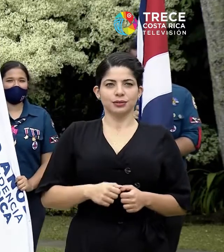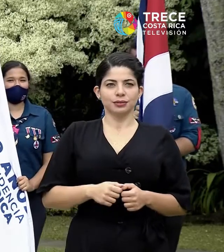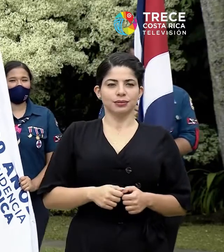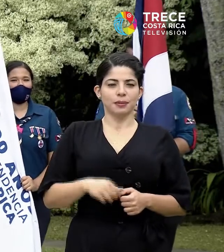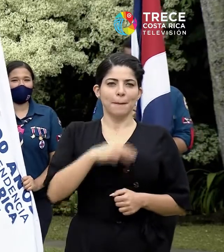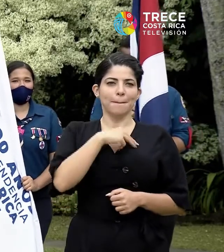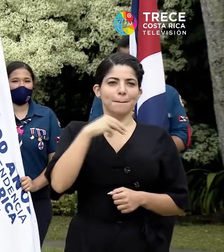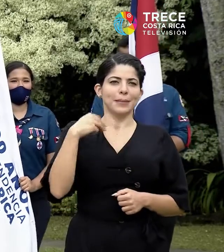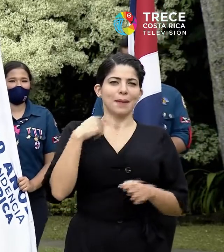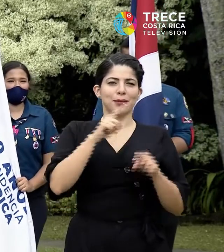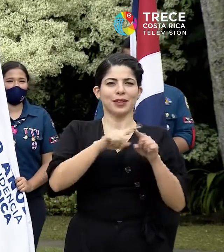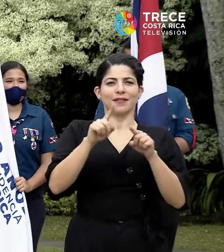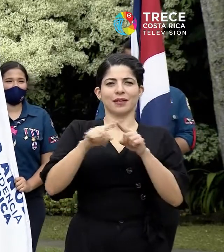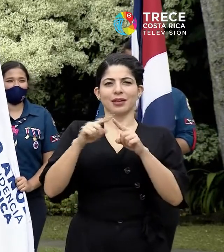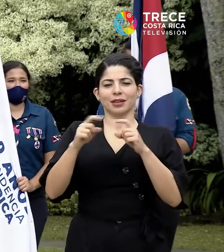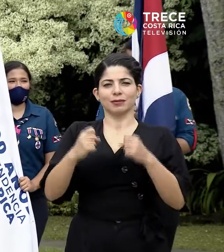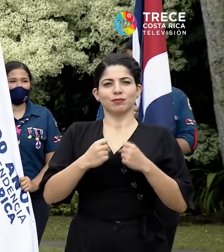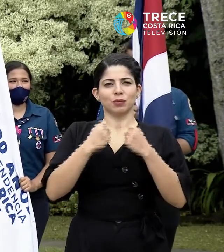miembros de los supremos poderes,